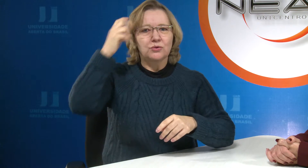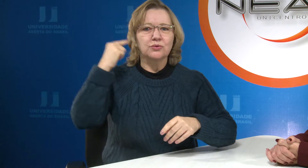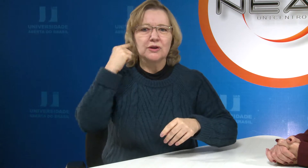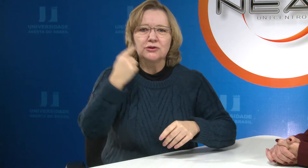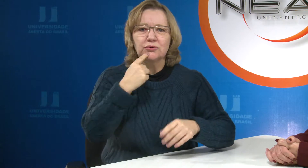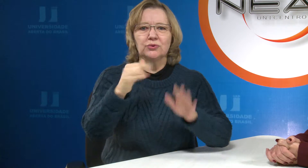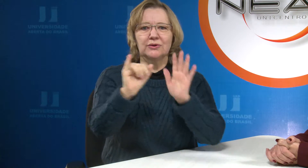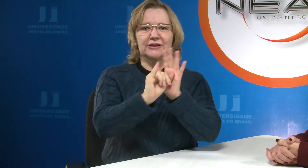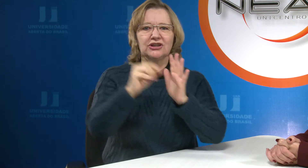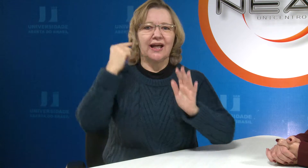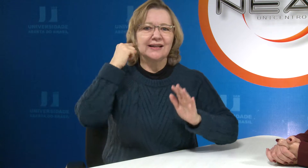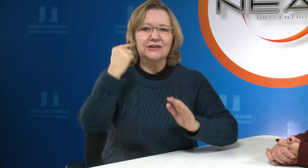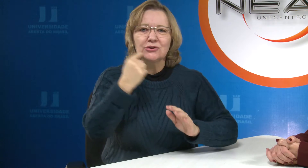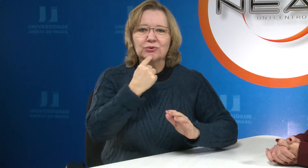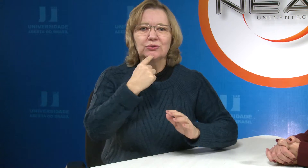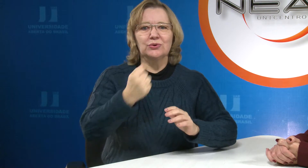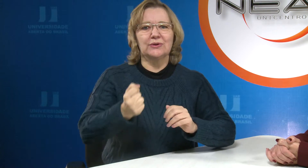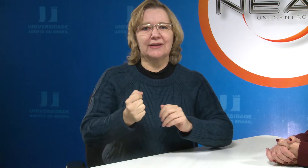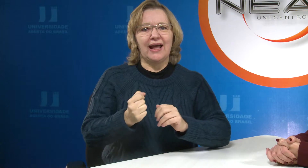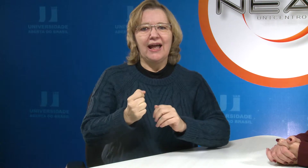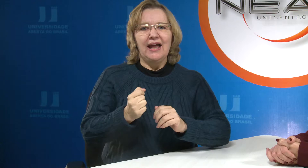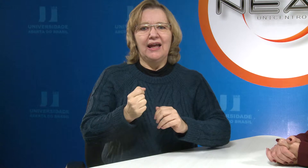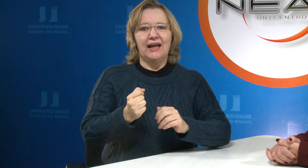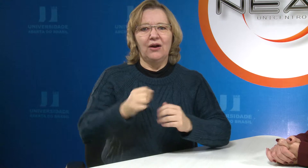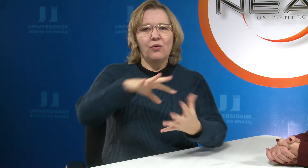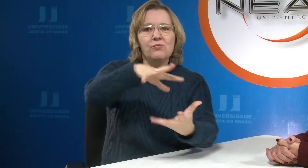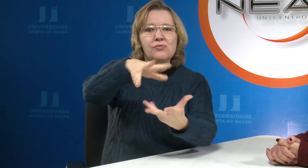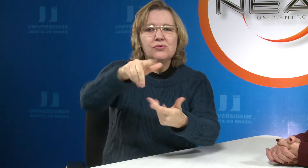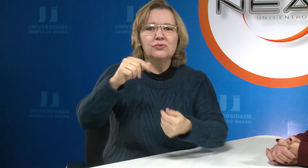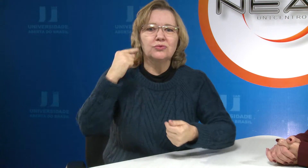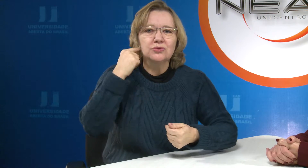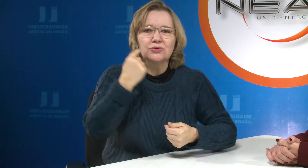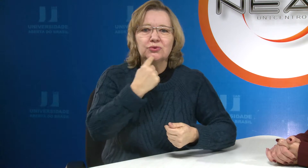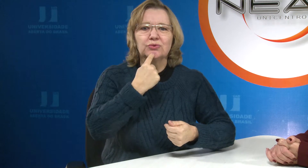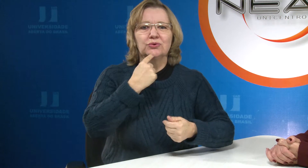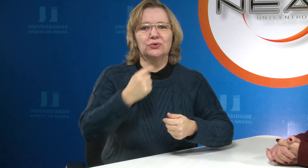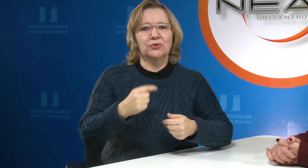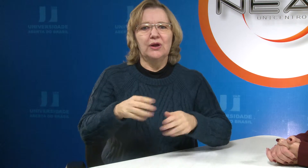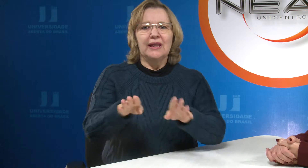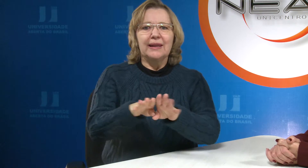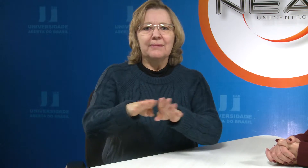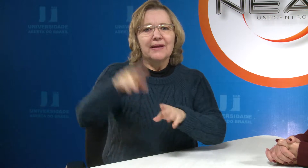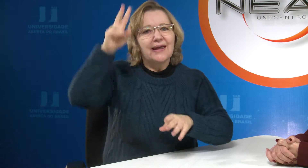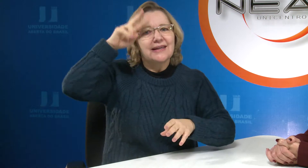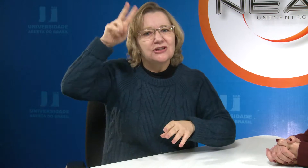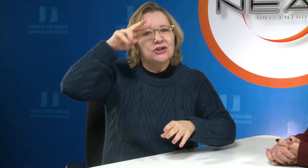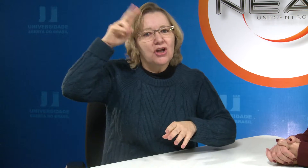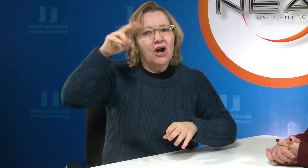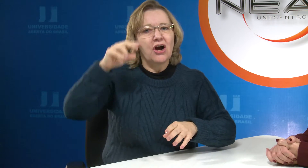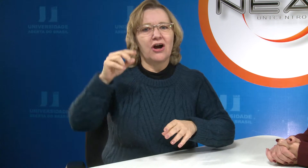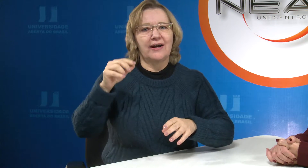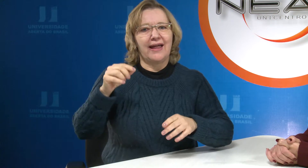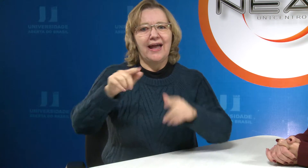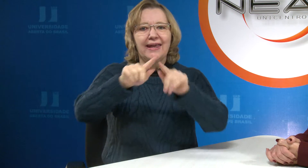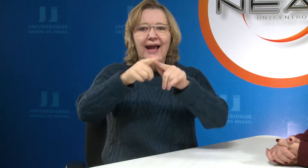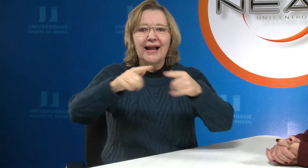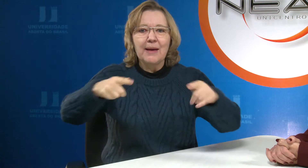aprender, conhecer sobre a cultura surda, a identidade surda, o mundo dos surdos. E também conhecer um pouquinho